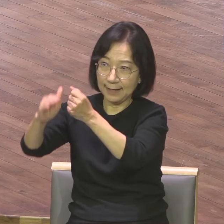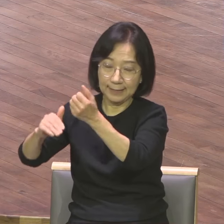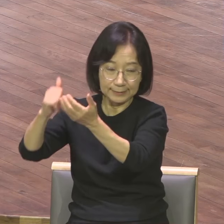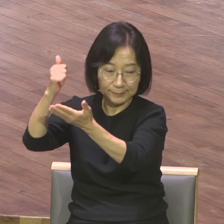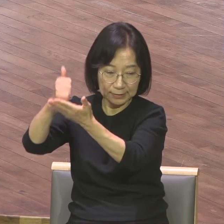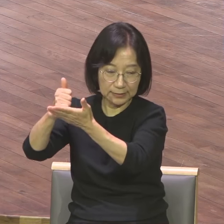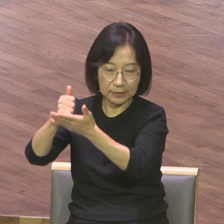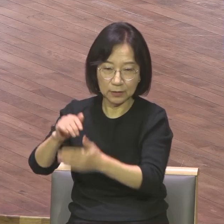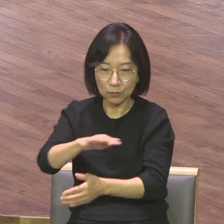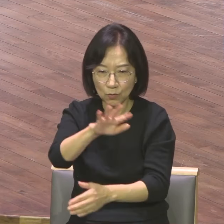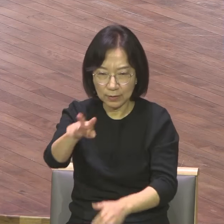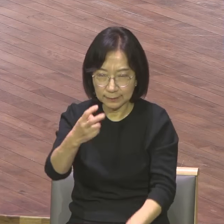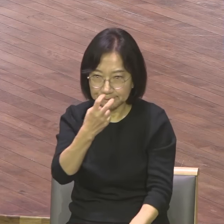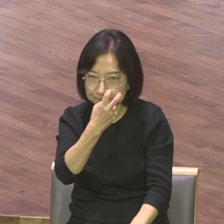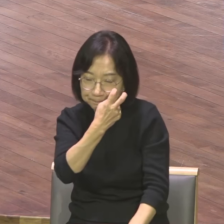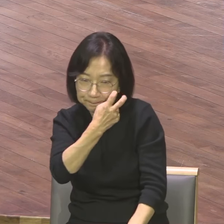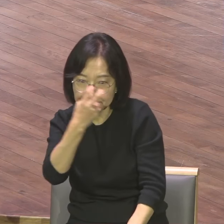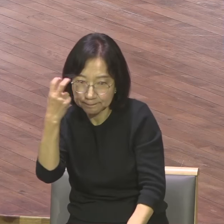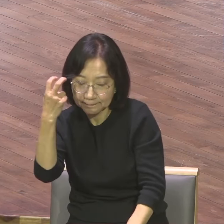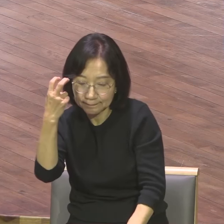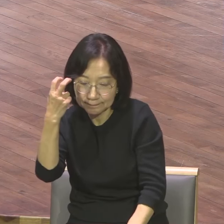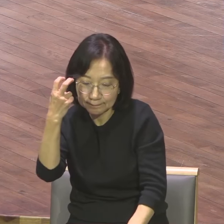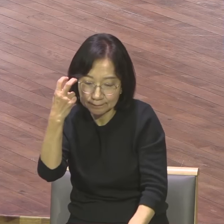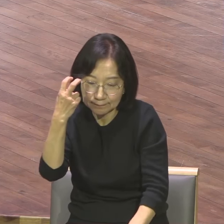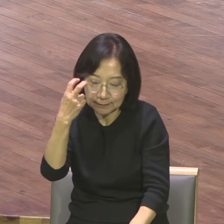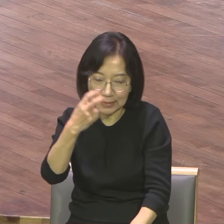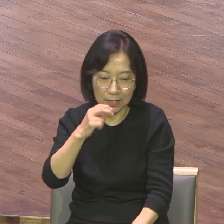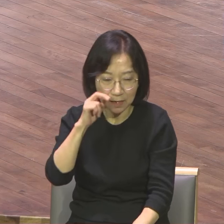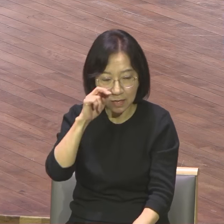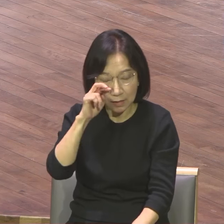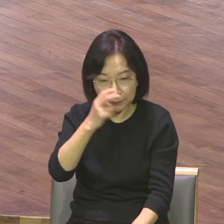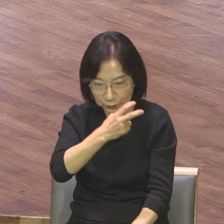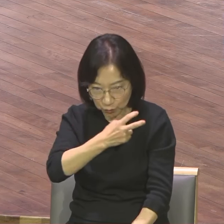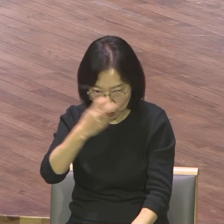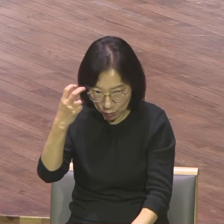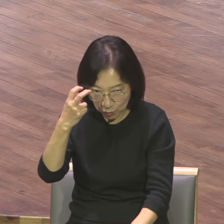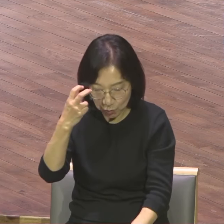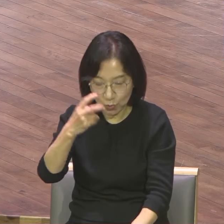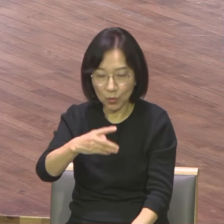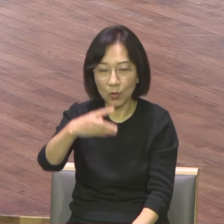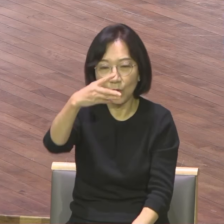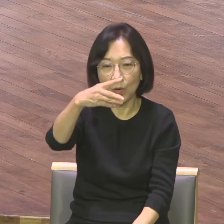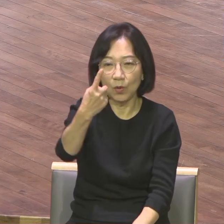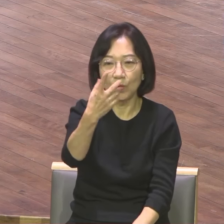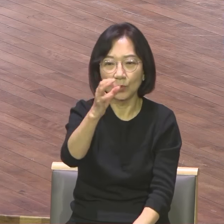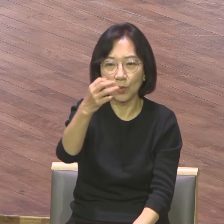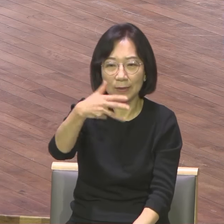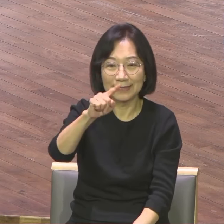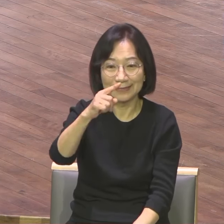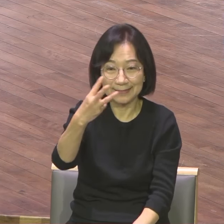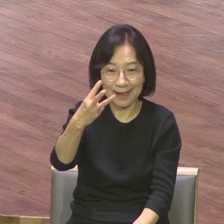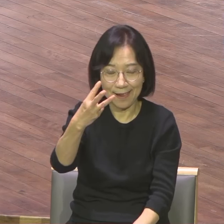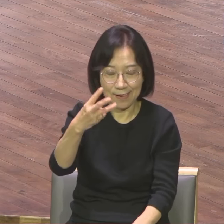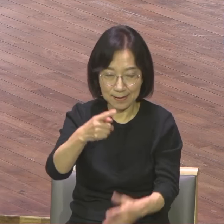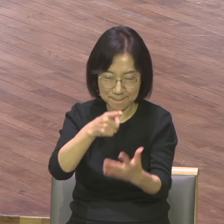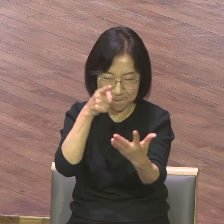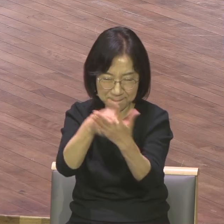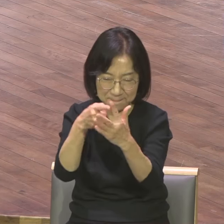있도록 뭐요? 도와주신다. 진리의 성령이 오시면 그가 너희를 모든 진리 가운데로